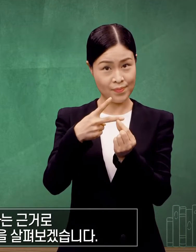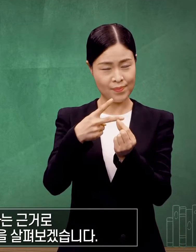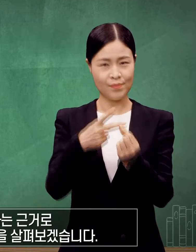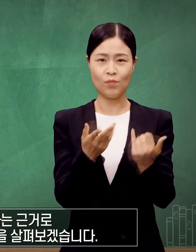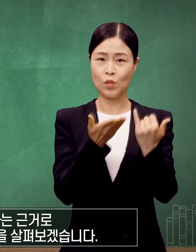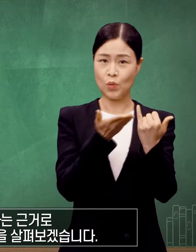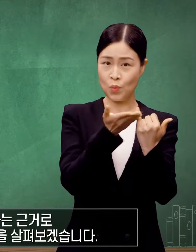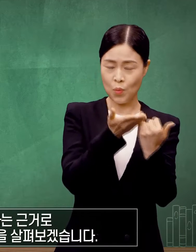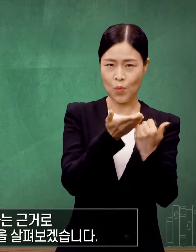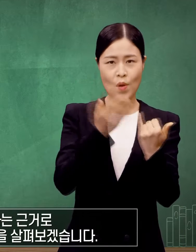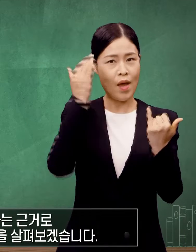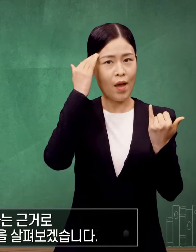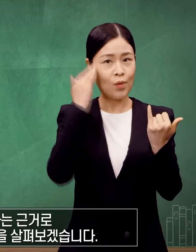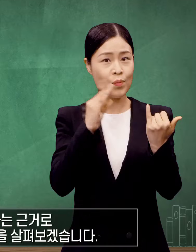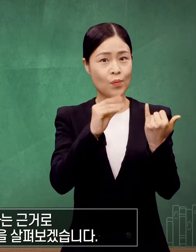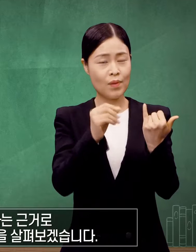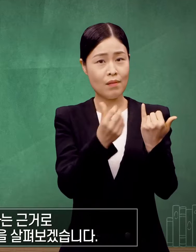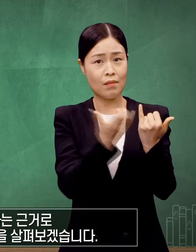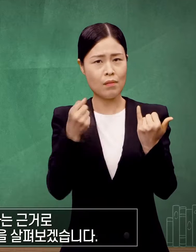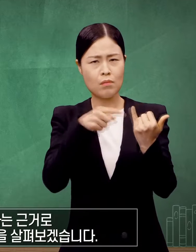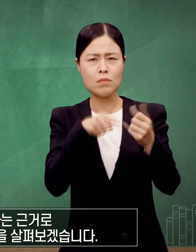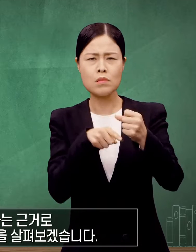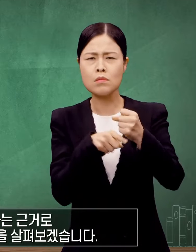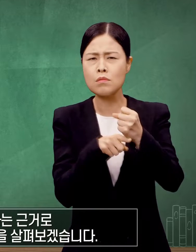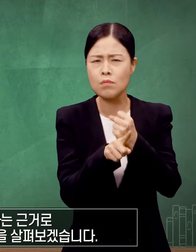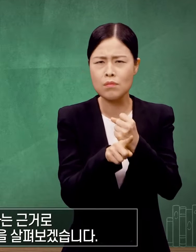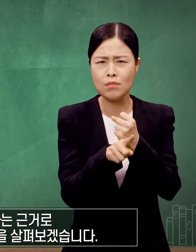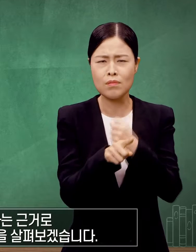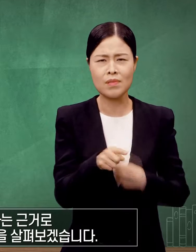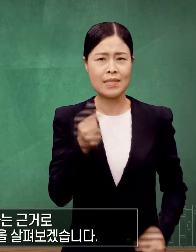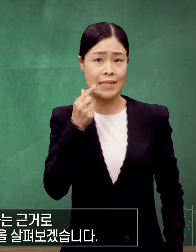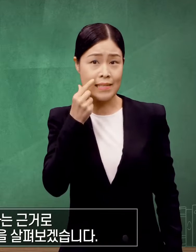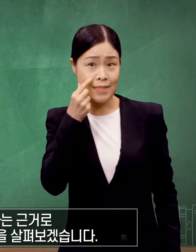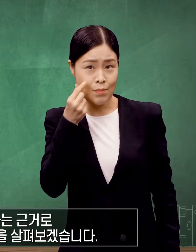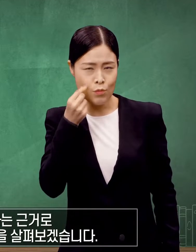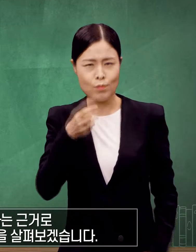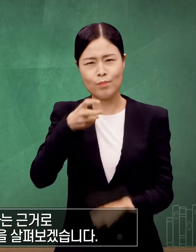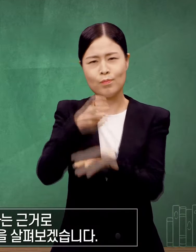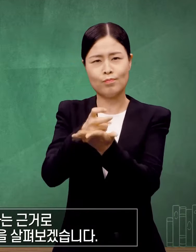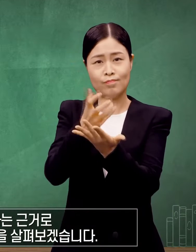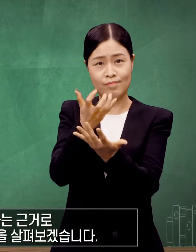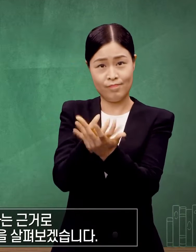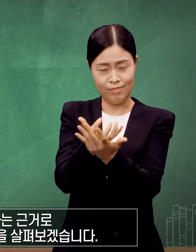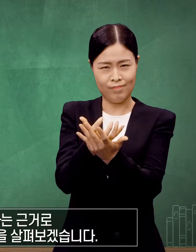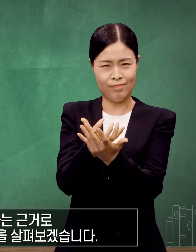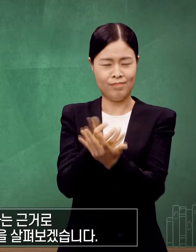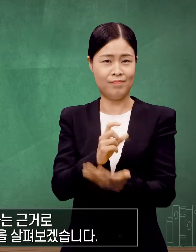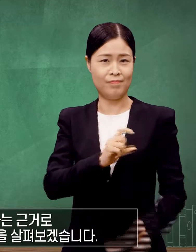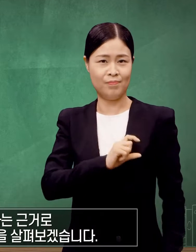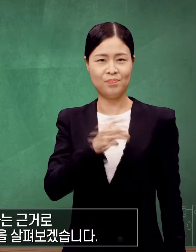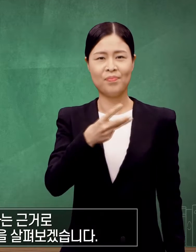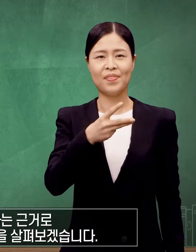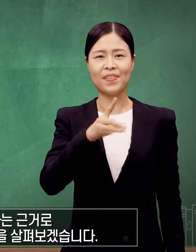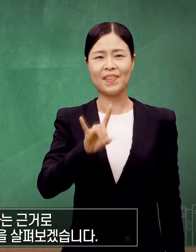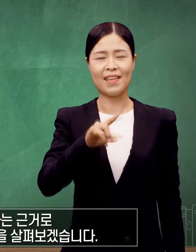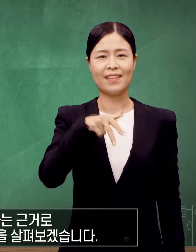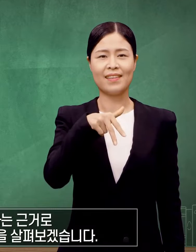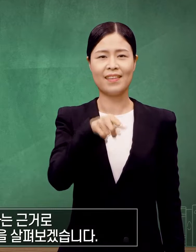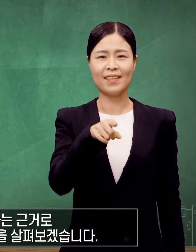둘째, 독도가 우리 땅이라는 근거로 일본 법령